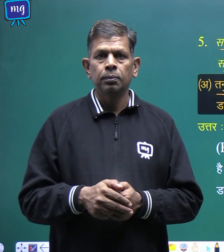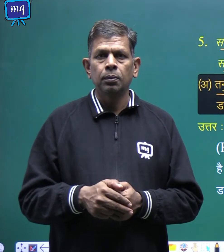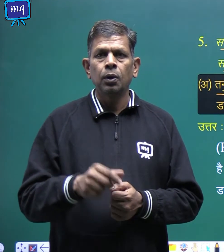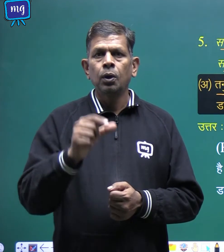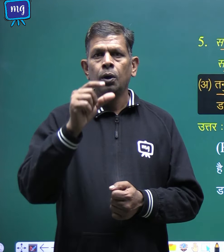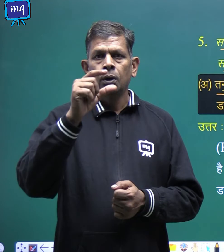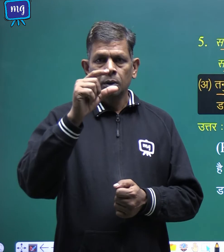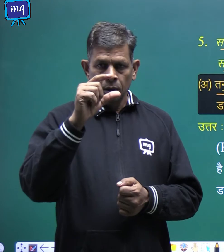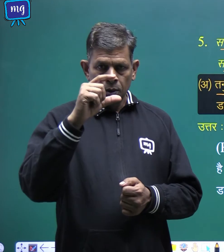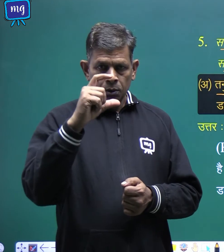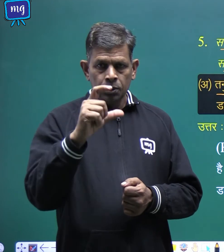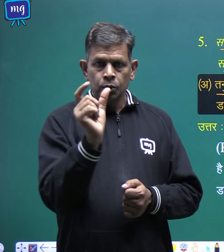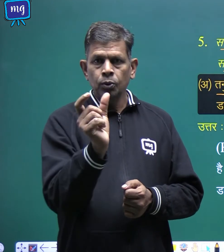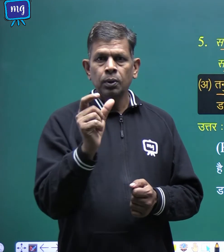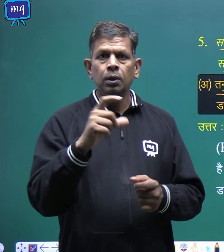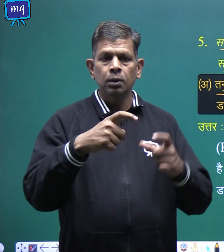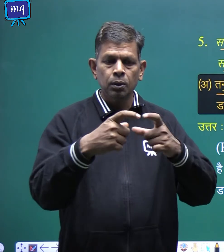कॉपर प्लेट पर